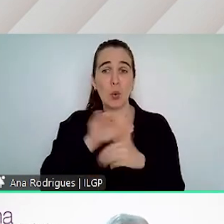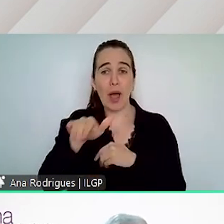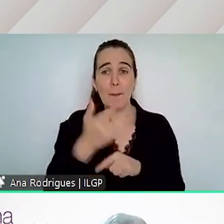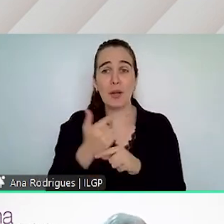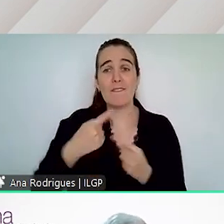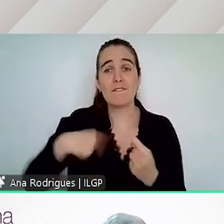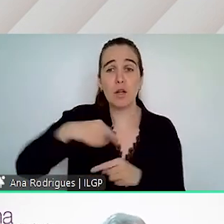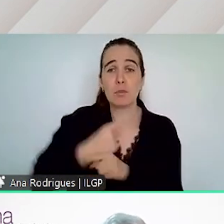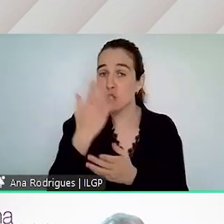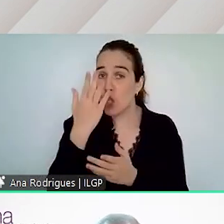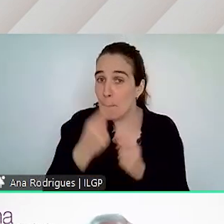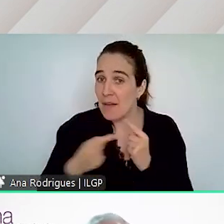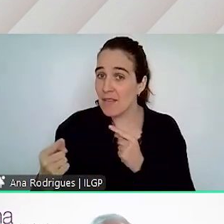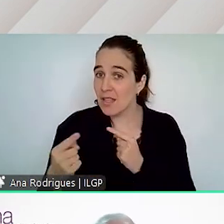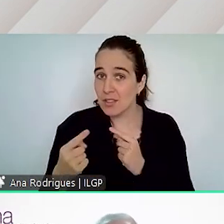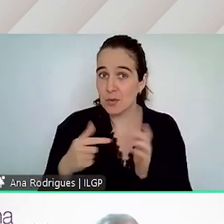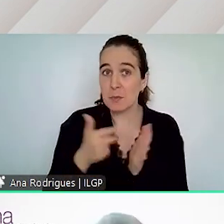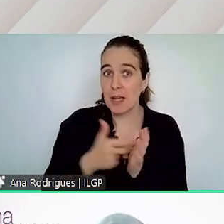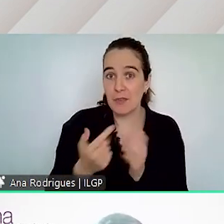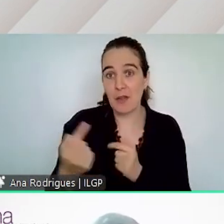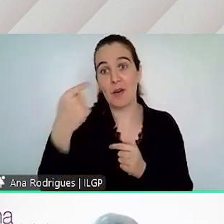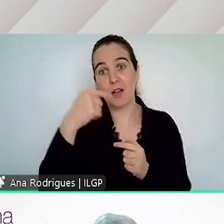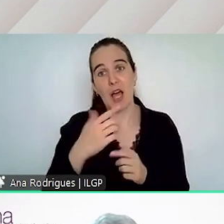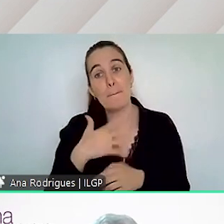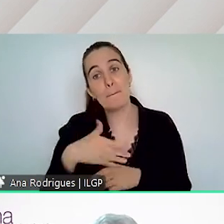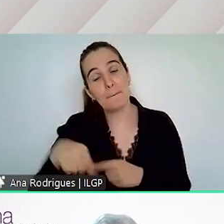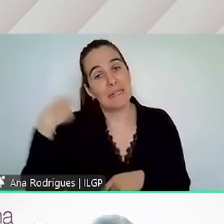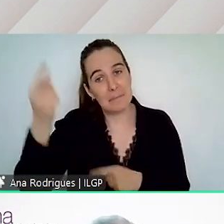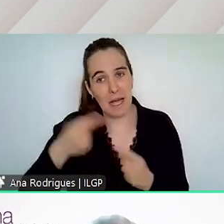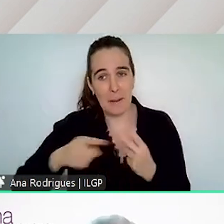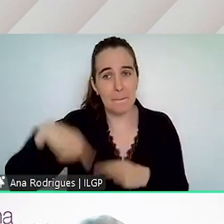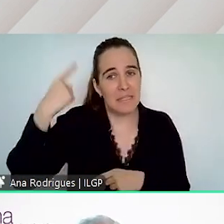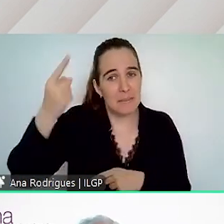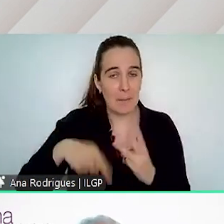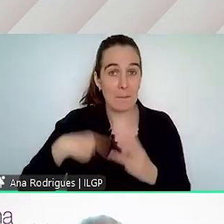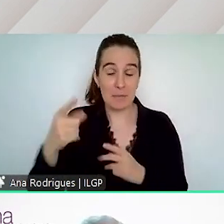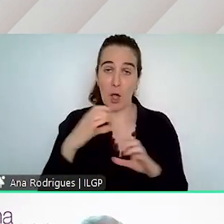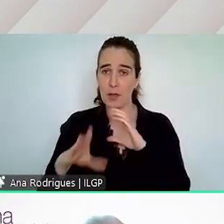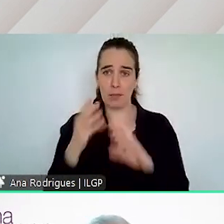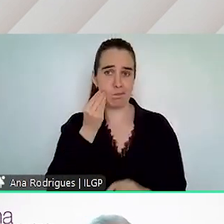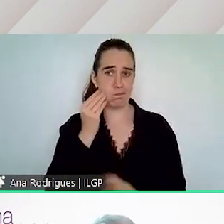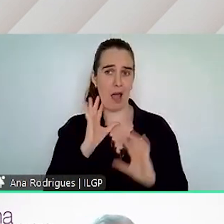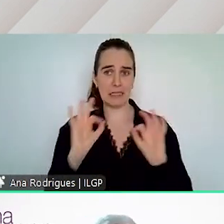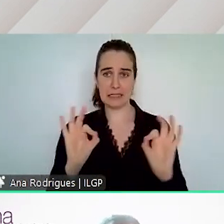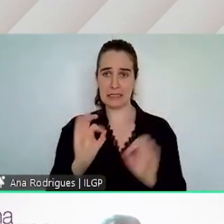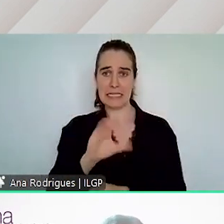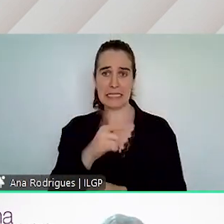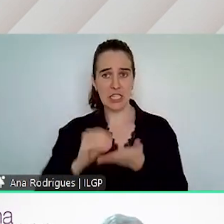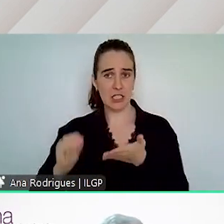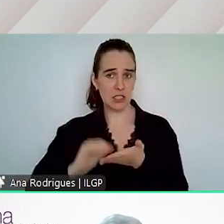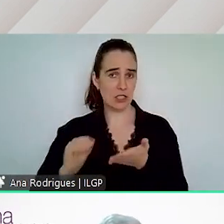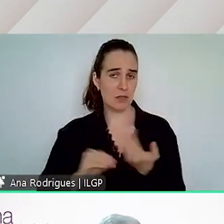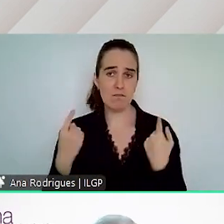por semana e, portanto, voltava na próxima semana. E a comunicação era feita assim. Era a comunicação